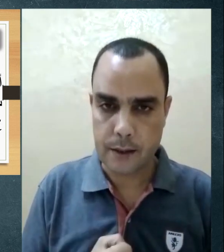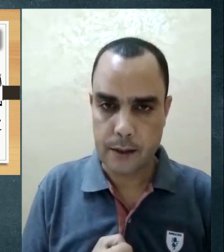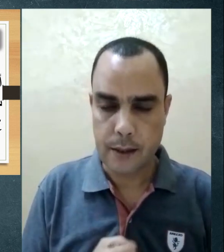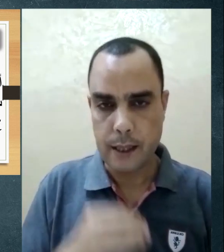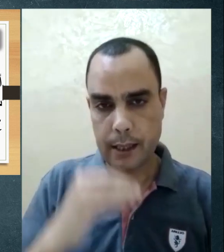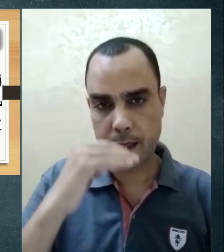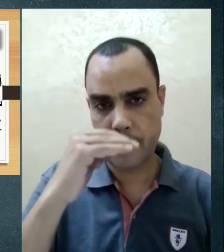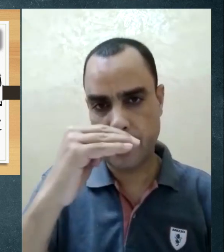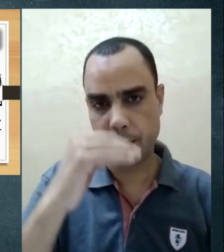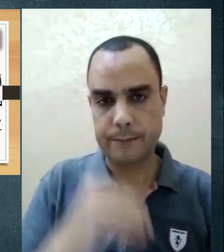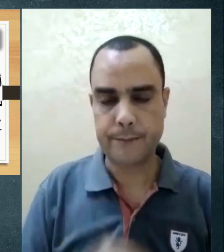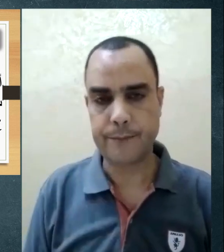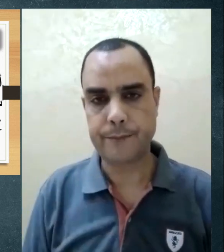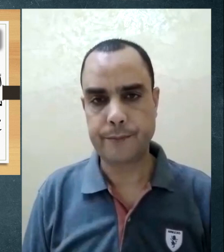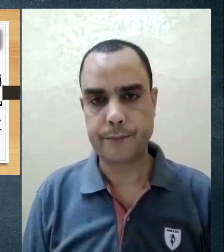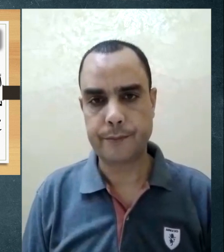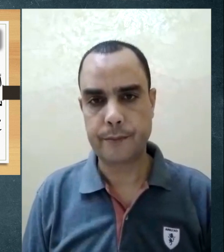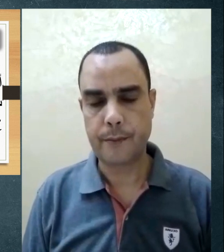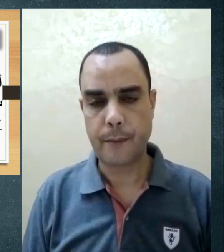ننتظر الإجابة.